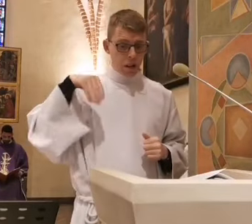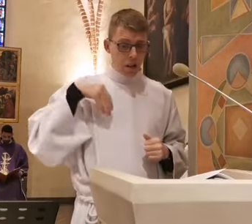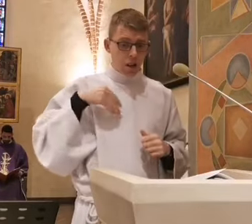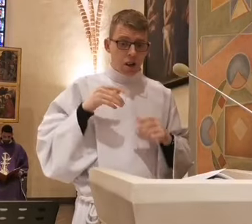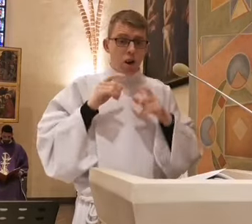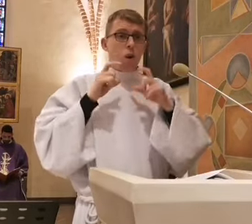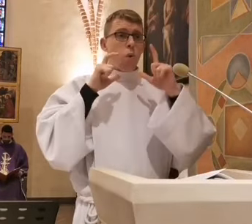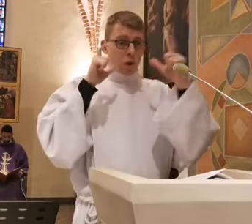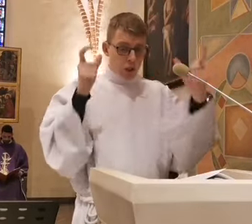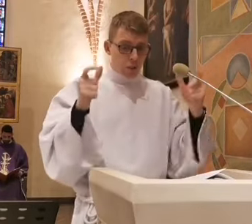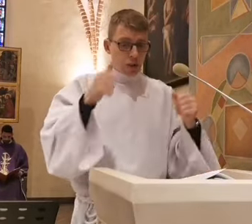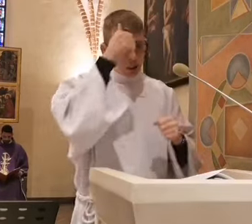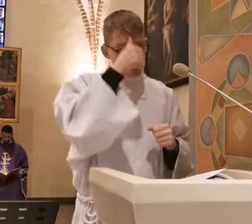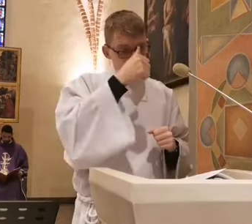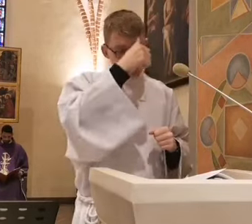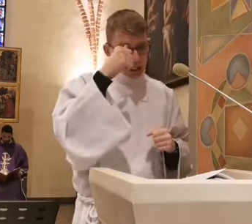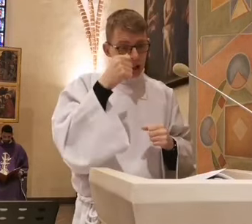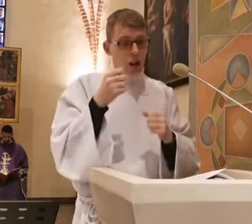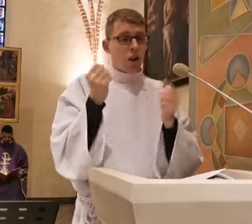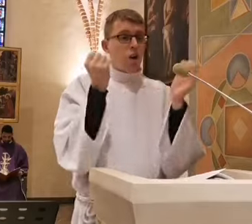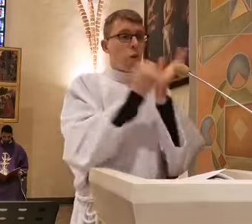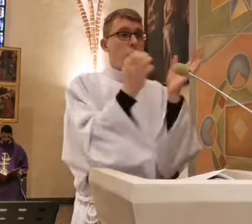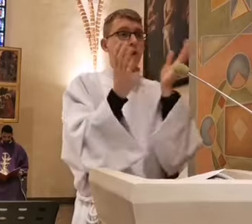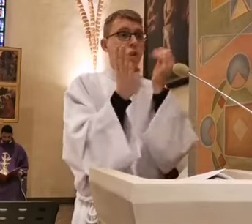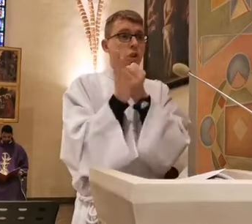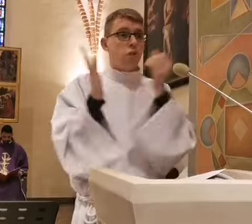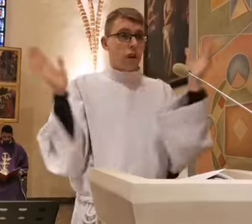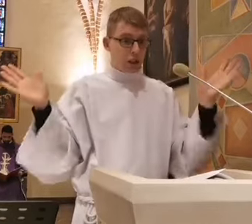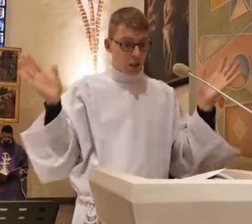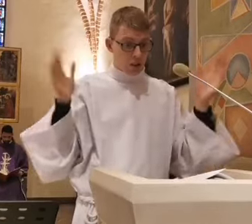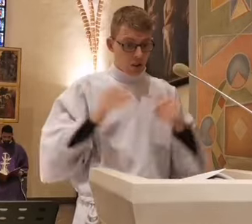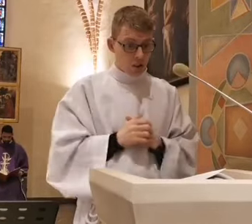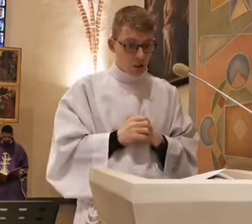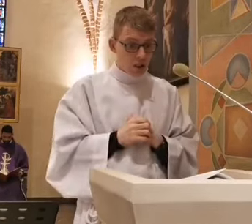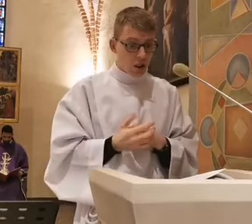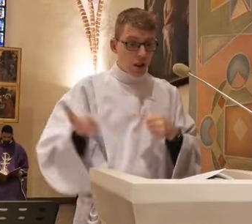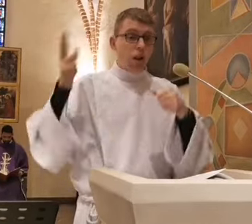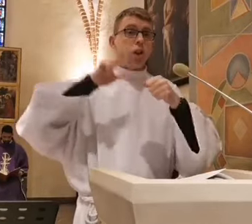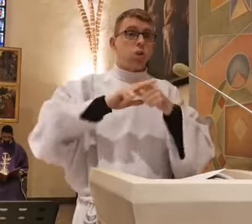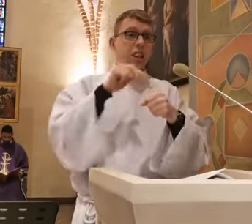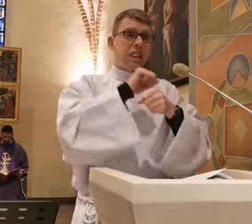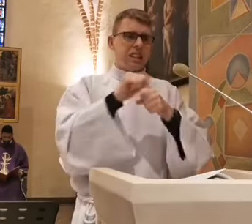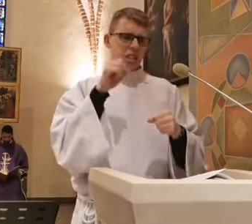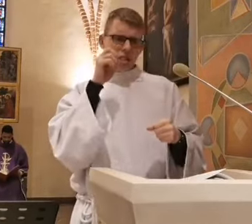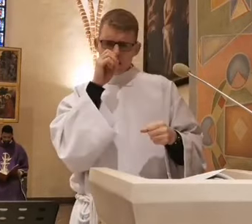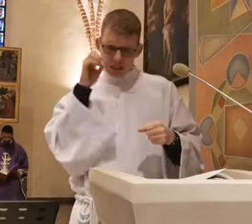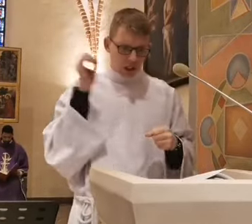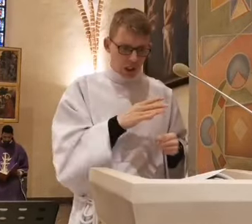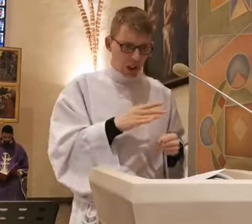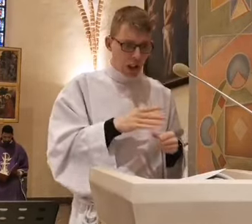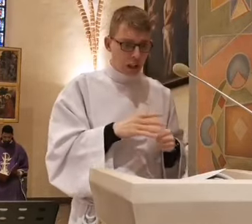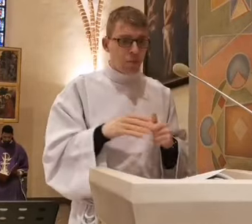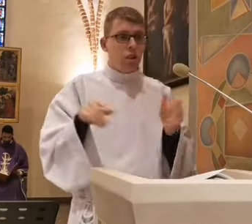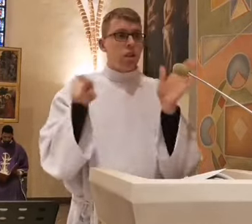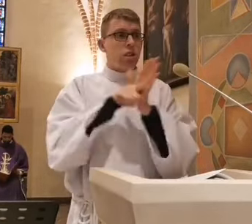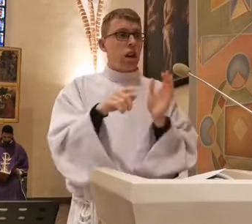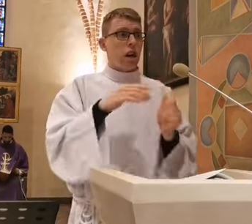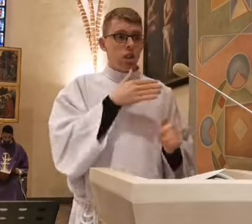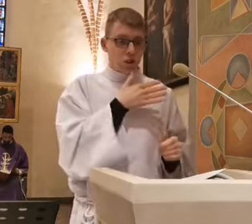My głosimy Chrystusa ukrzyżowanego, który jest